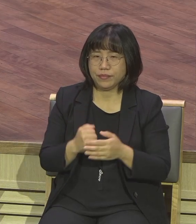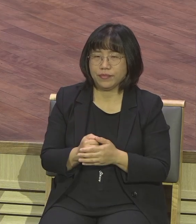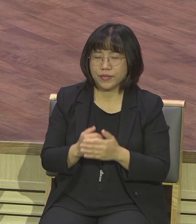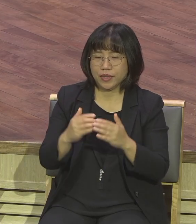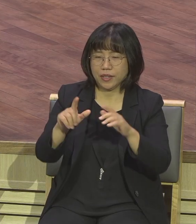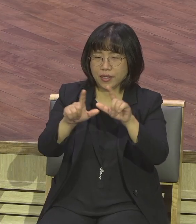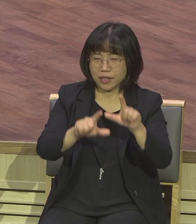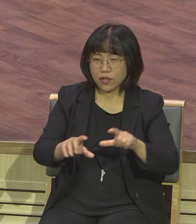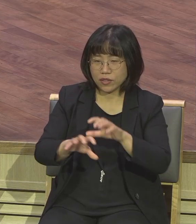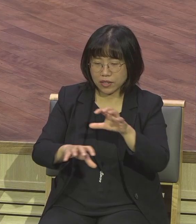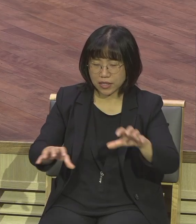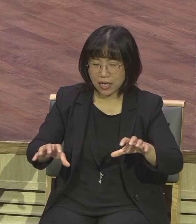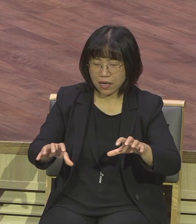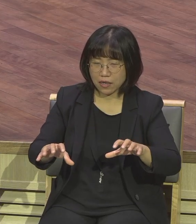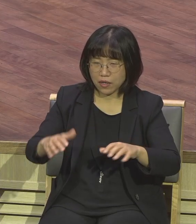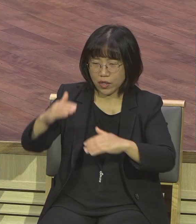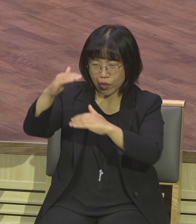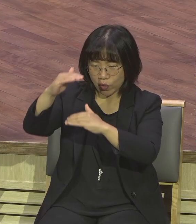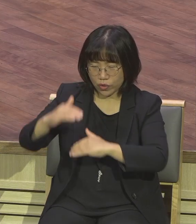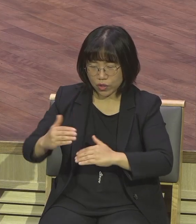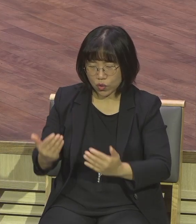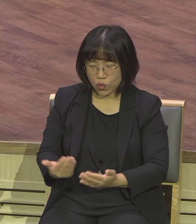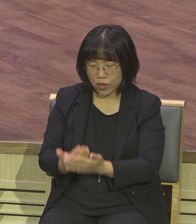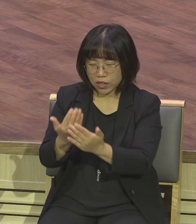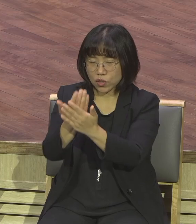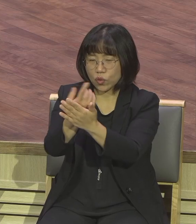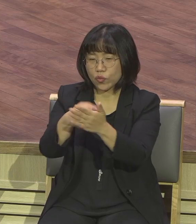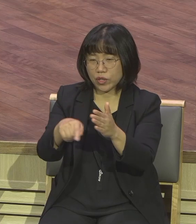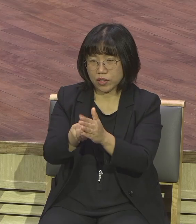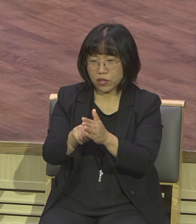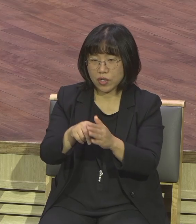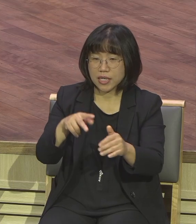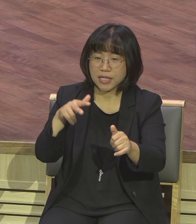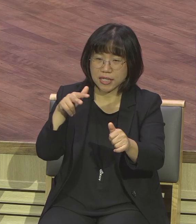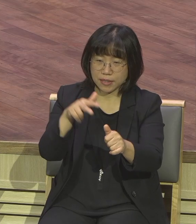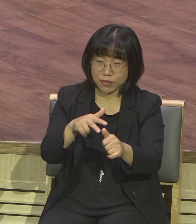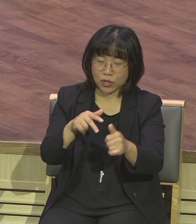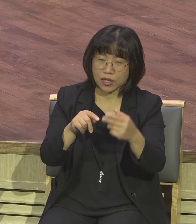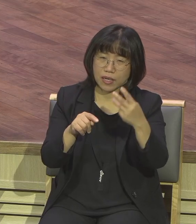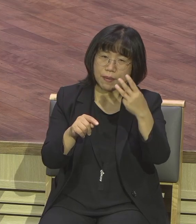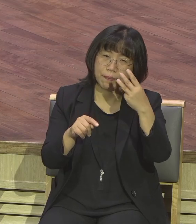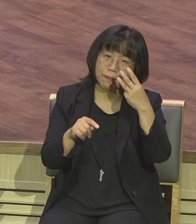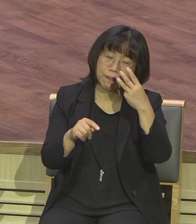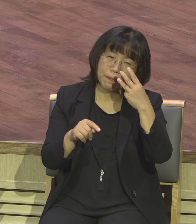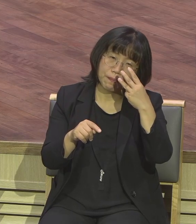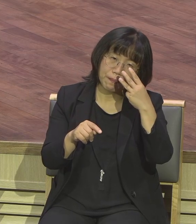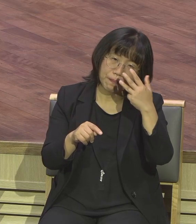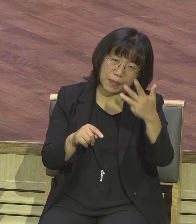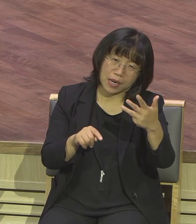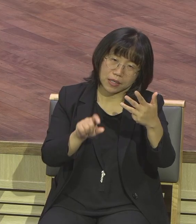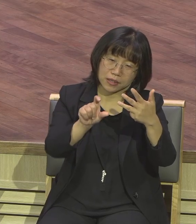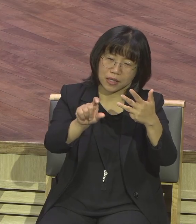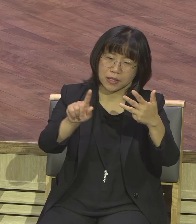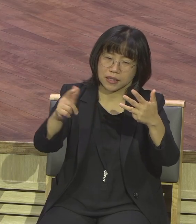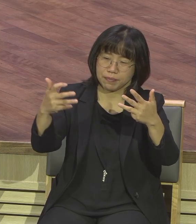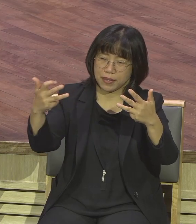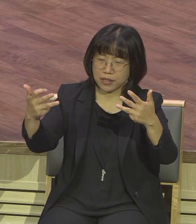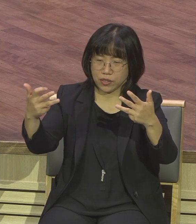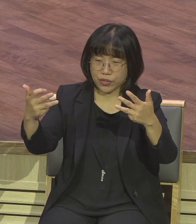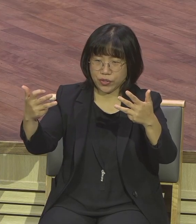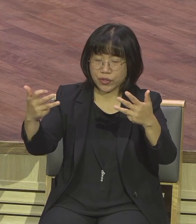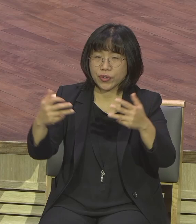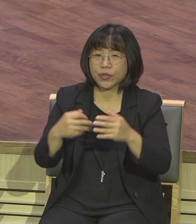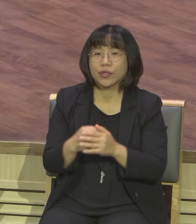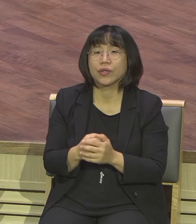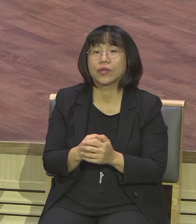현장 컨텐츠 활성화 플랫폼 만들면 신명기 8장 18절 오늘 말씀입니다. 신명기 8장 18절이 뭘 말입니까?